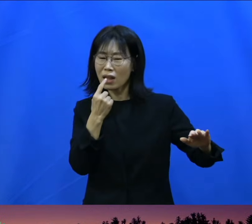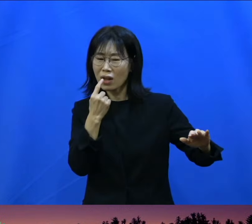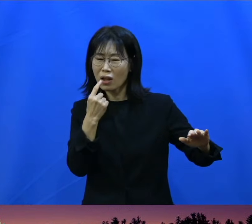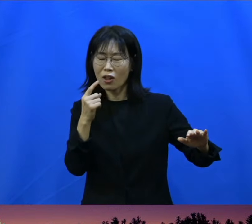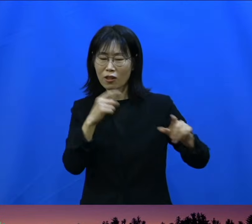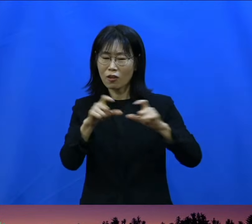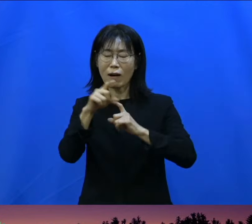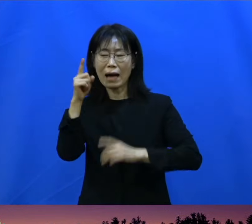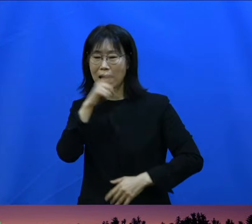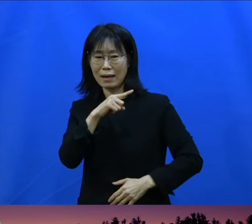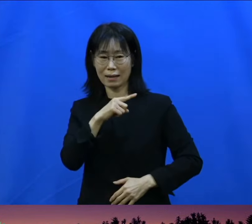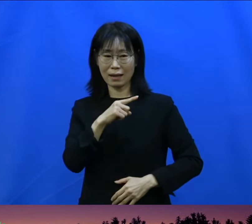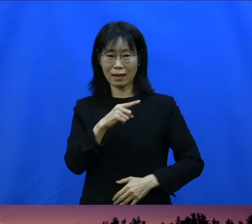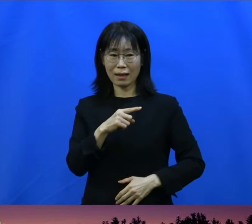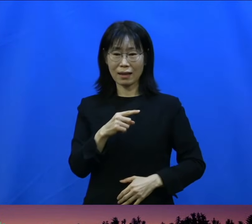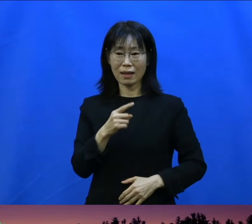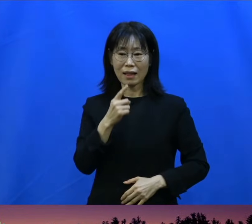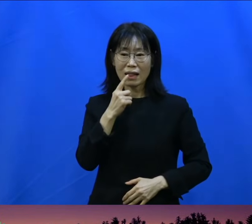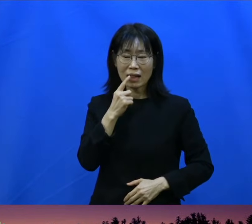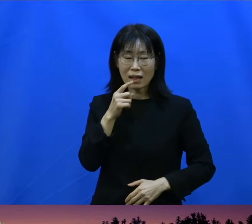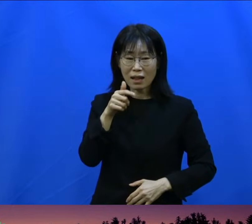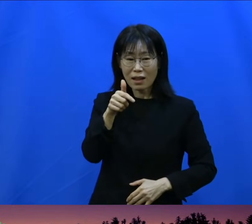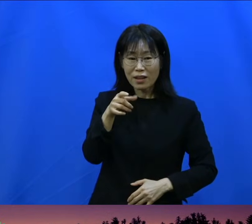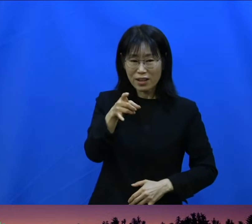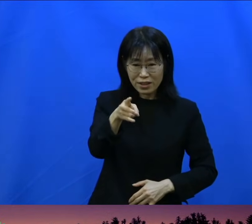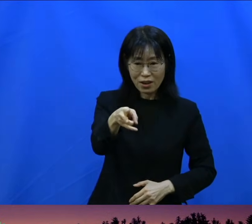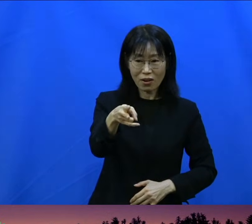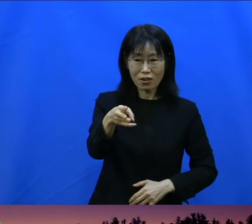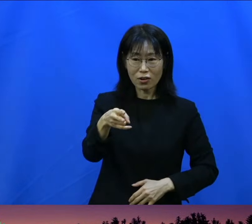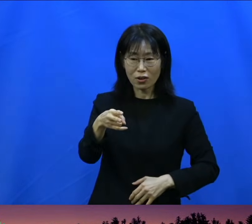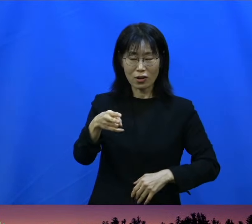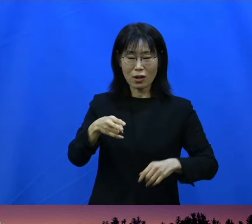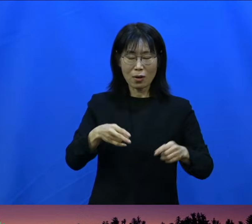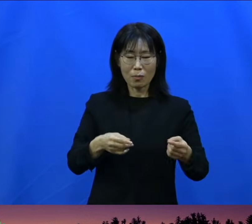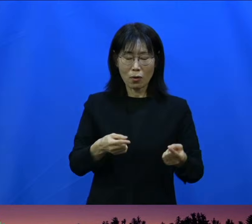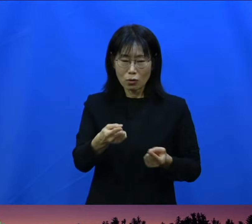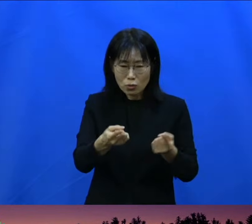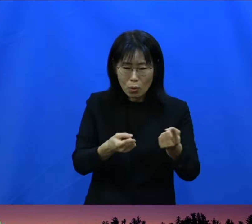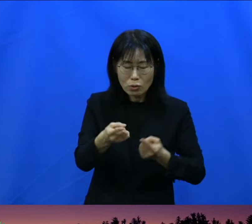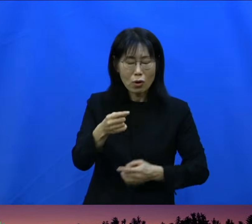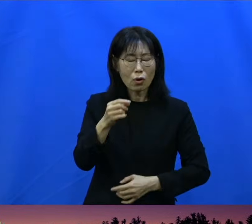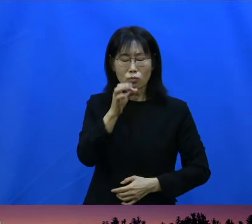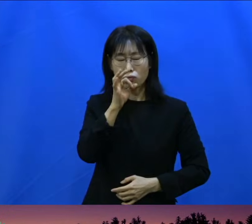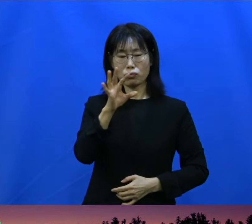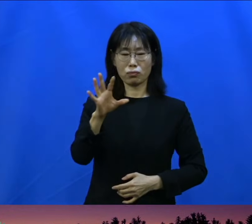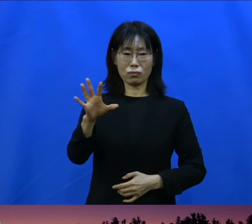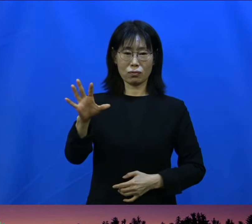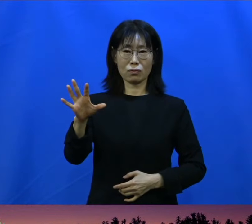그럼 뭐라고 그래요? 혀는 능히 길들일 사람이 없나니. 야고보는 아예 포기했어요.